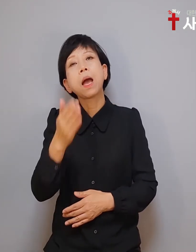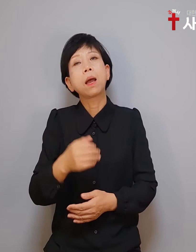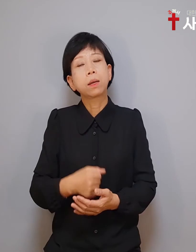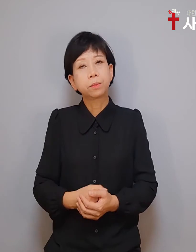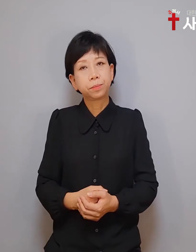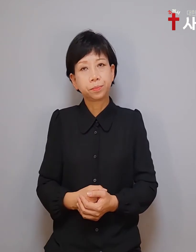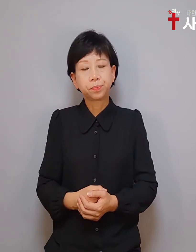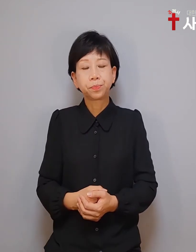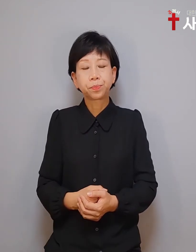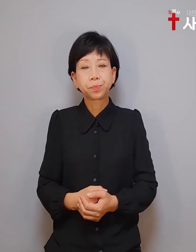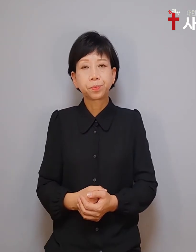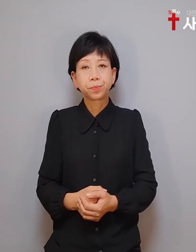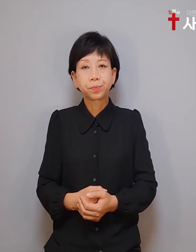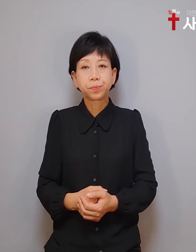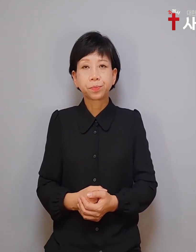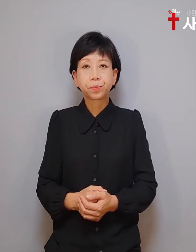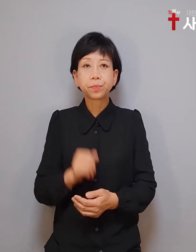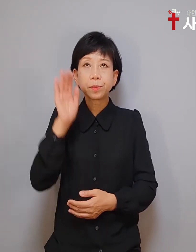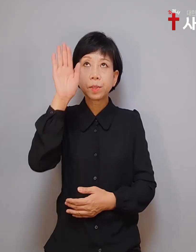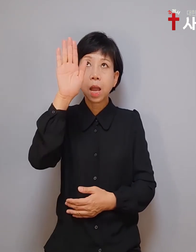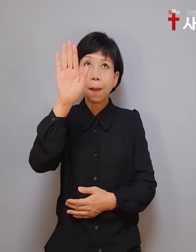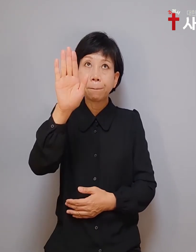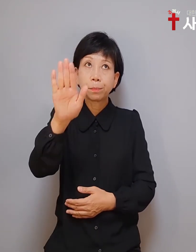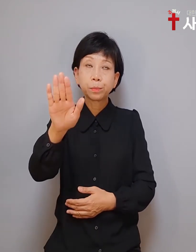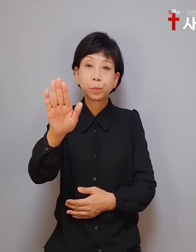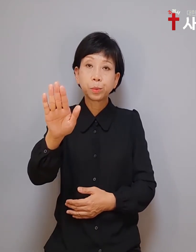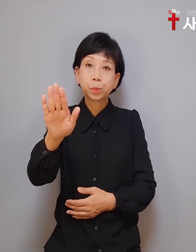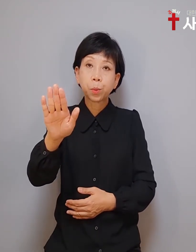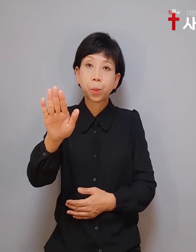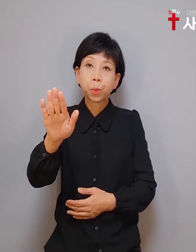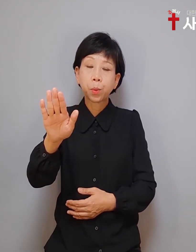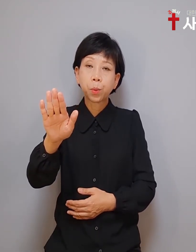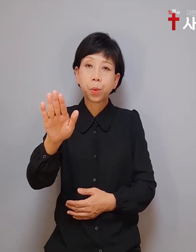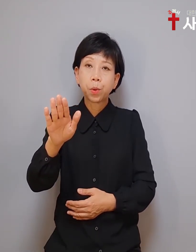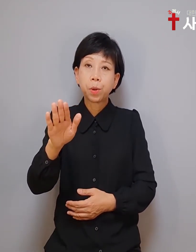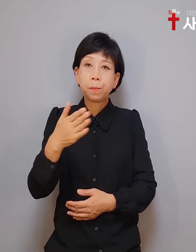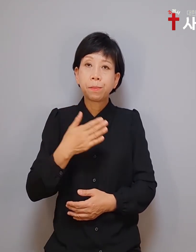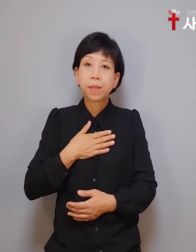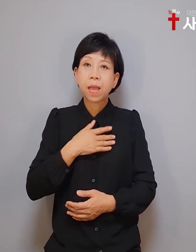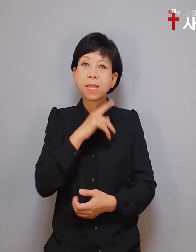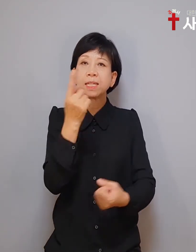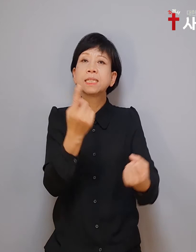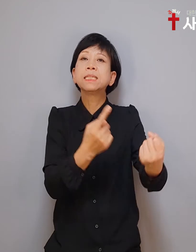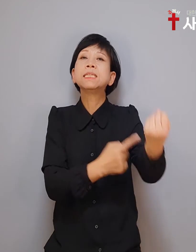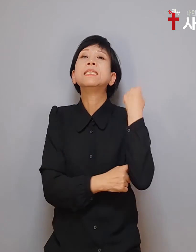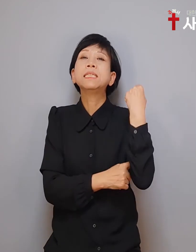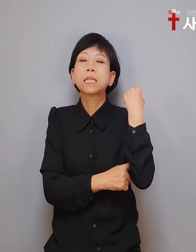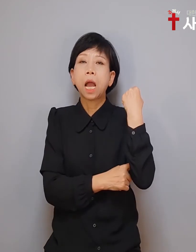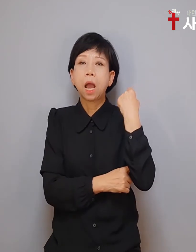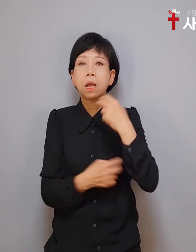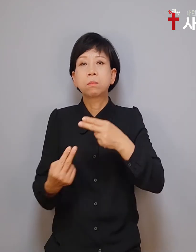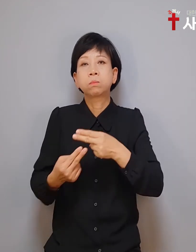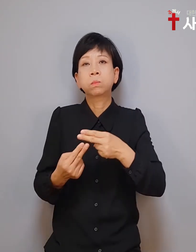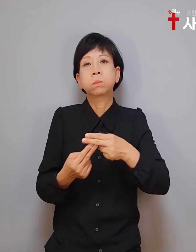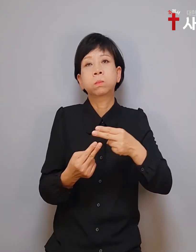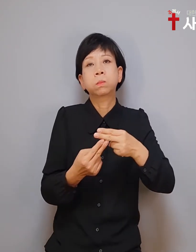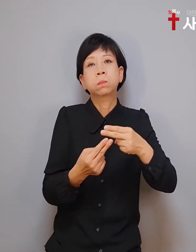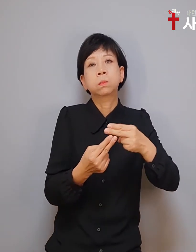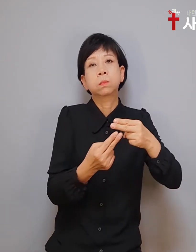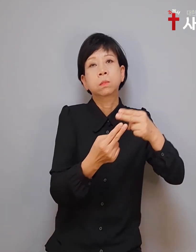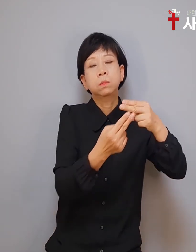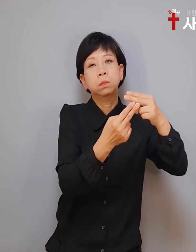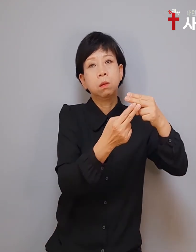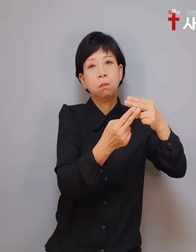된다는 거죠. 앞으로 닥칠 일에 대한 능력을 더 강화해 주는 거예요. 영적 근력이죠.